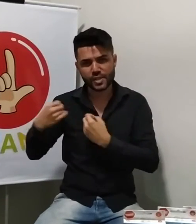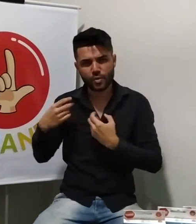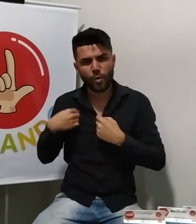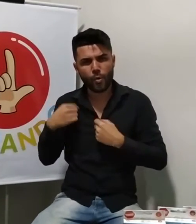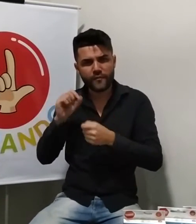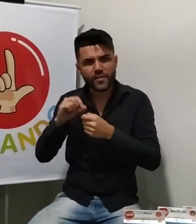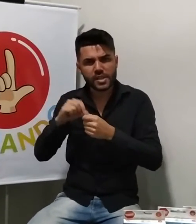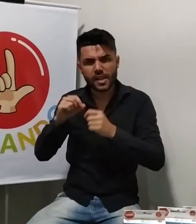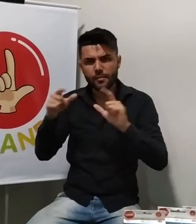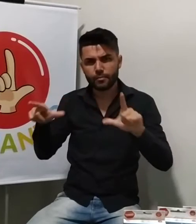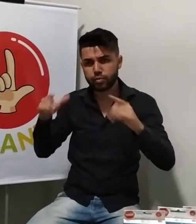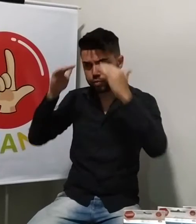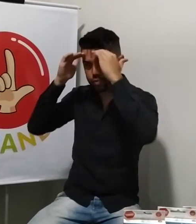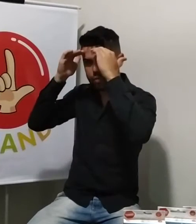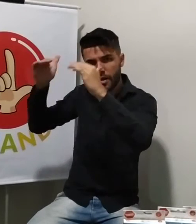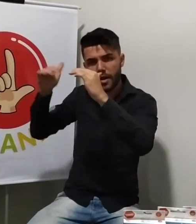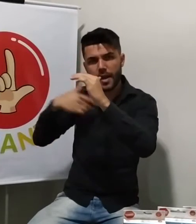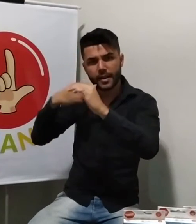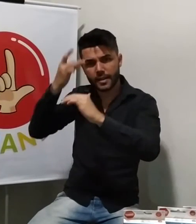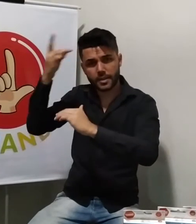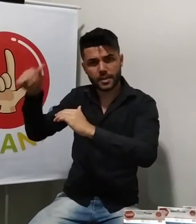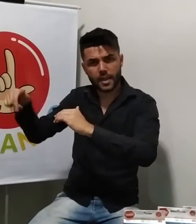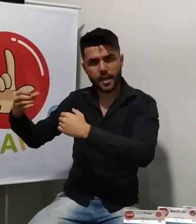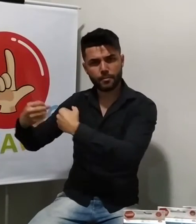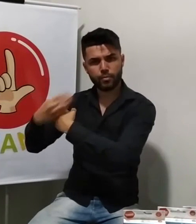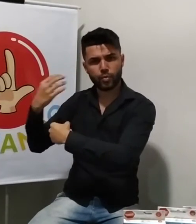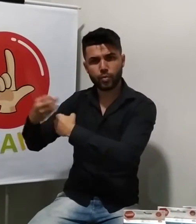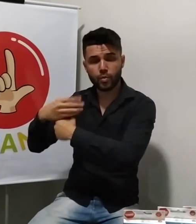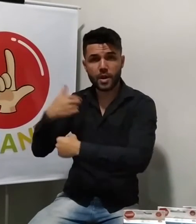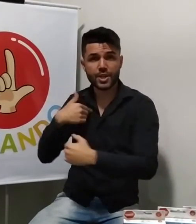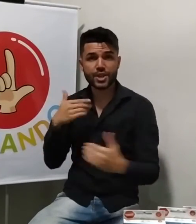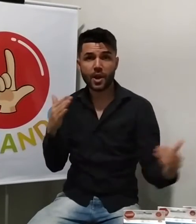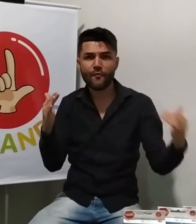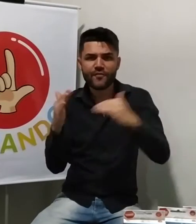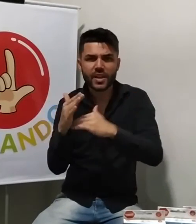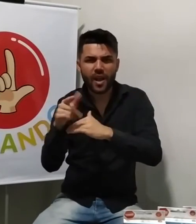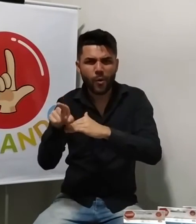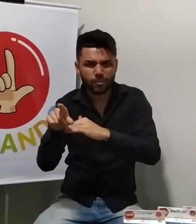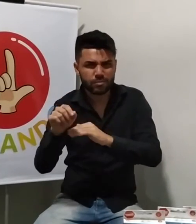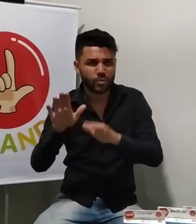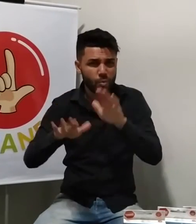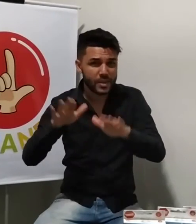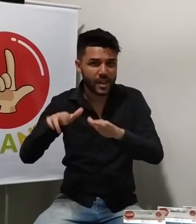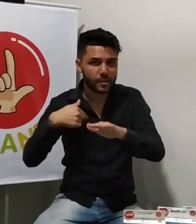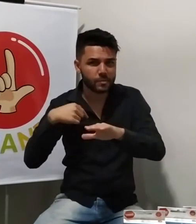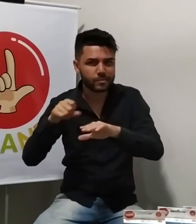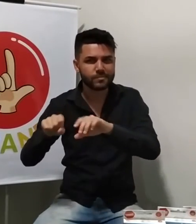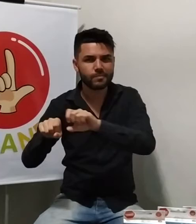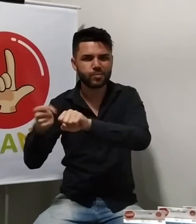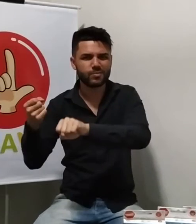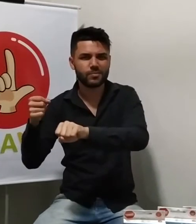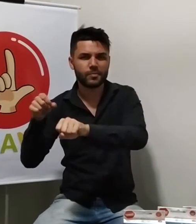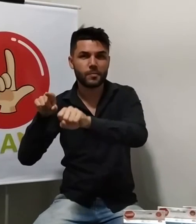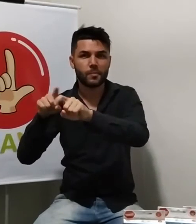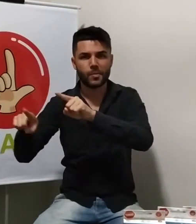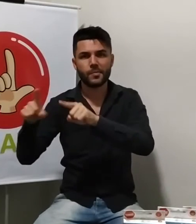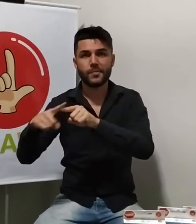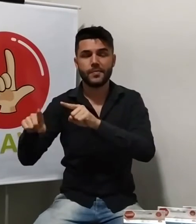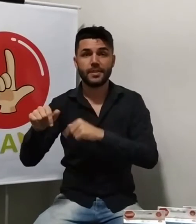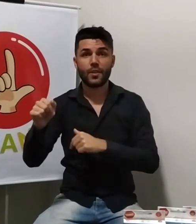eu vendi um negócio e não tenho dinheiro pra botar esse negócio pra rodar ainda não, tem que contratar um monte de gente e tal, e preciso entregar isso pra Band. E segundo, eu descobri que isso